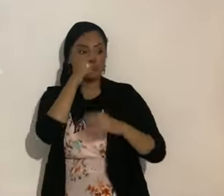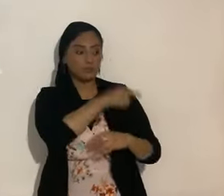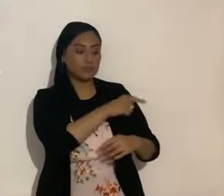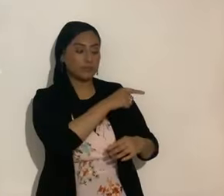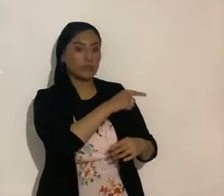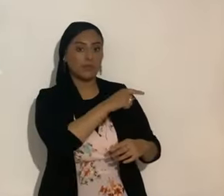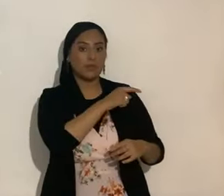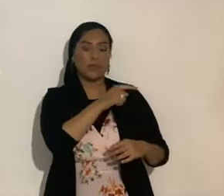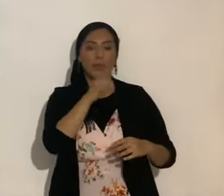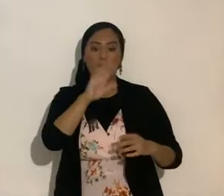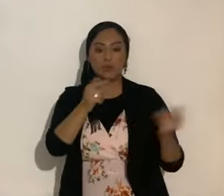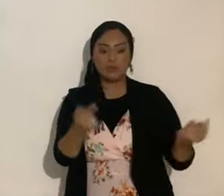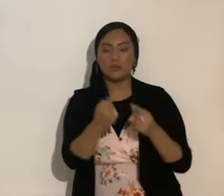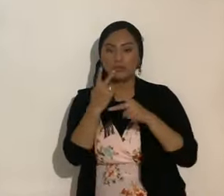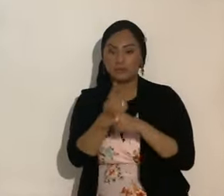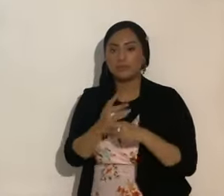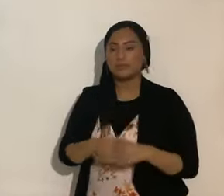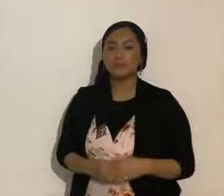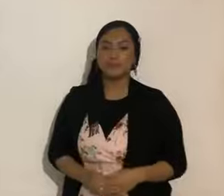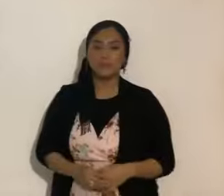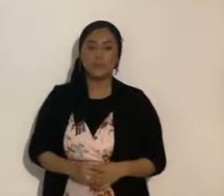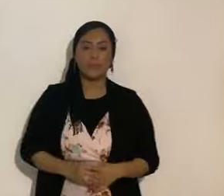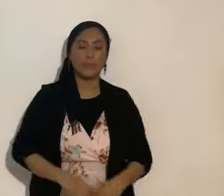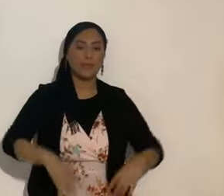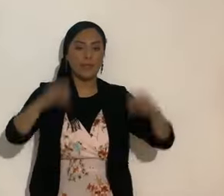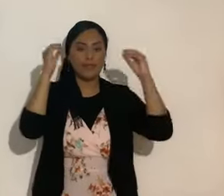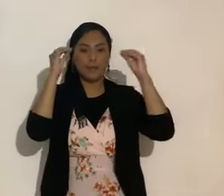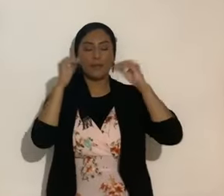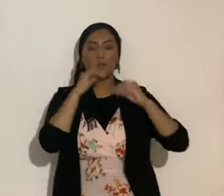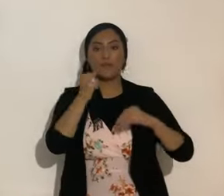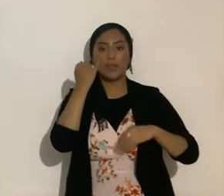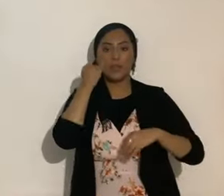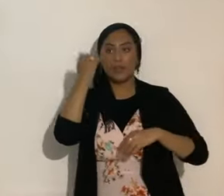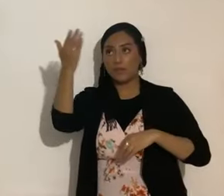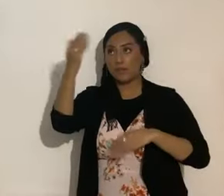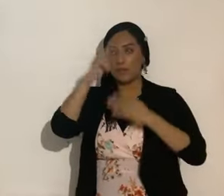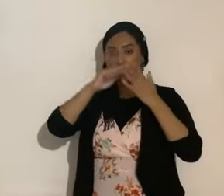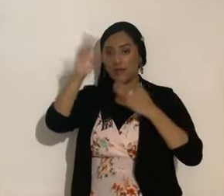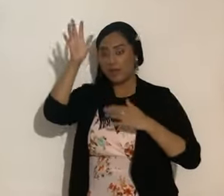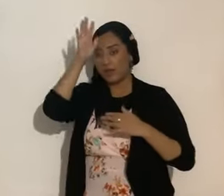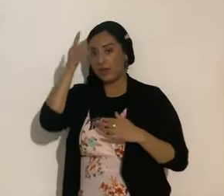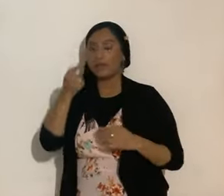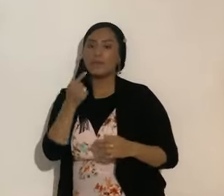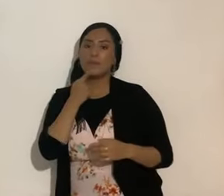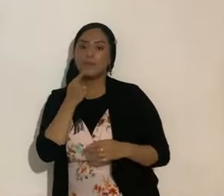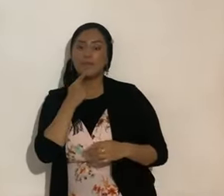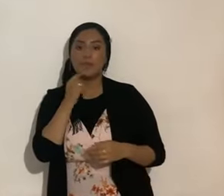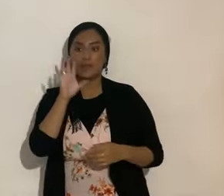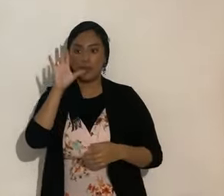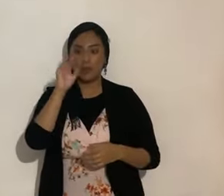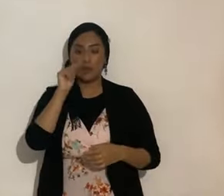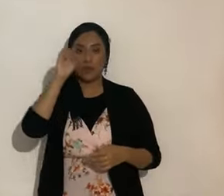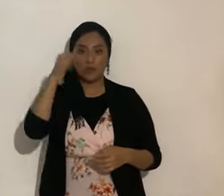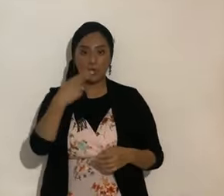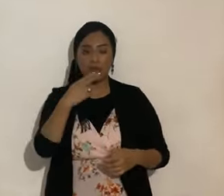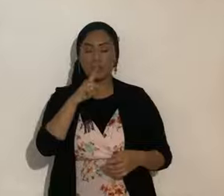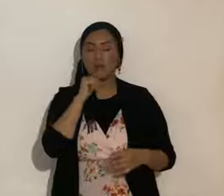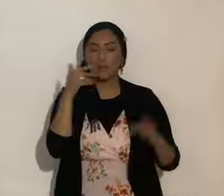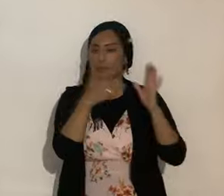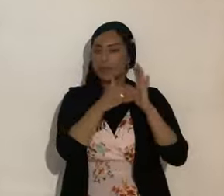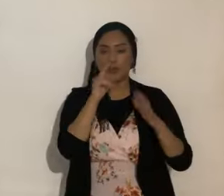y sea en ti pecado. Entonces, la enseñanza es que si el Eterno está diciendo eso, en su Torah, él no viola su